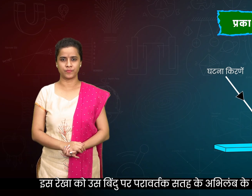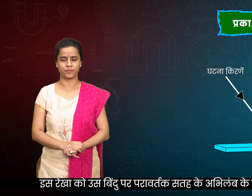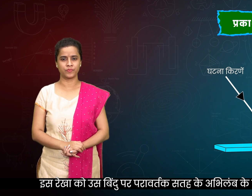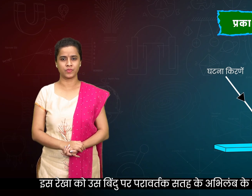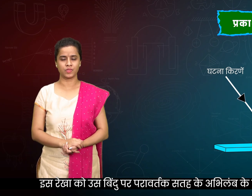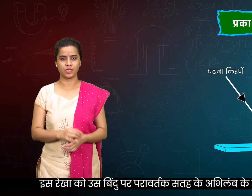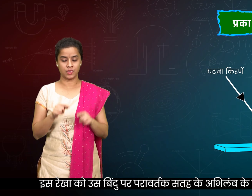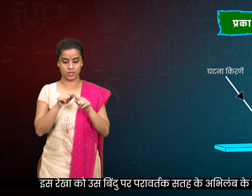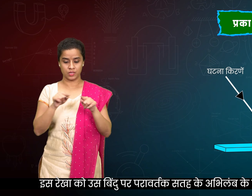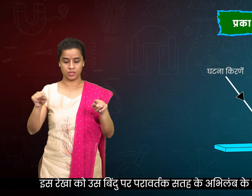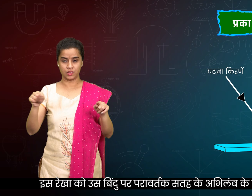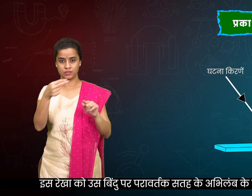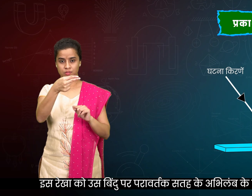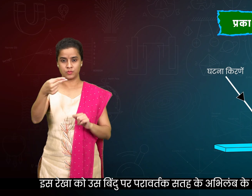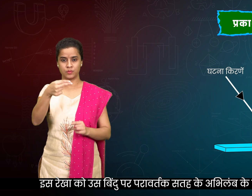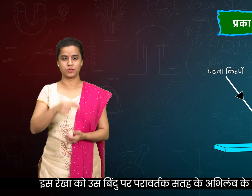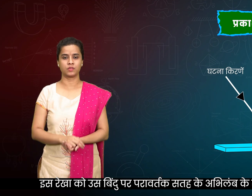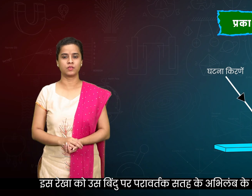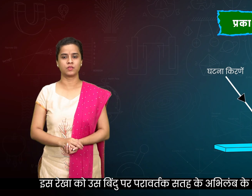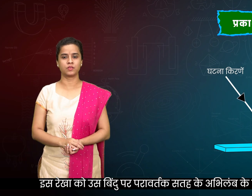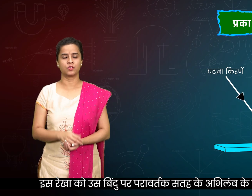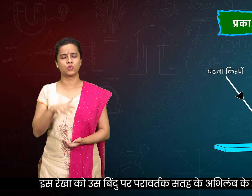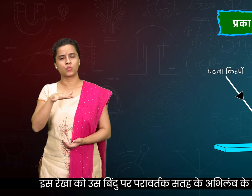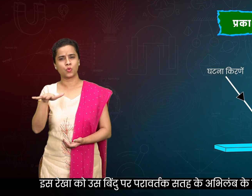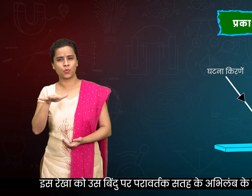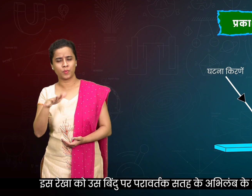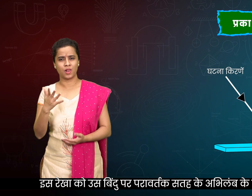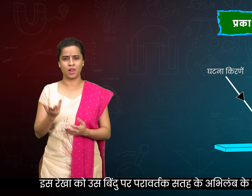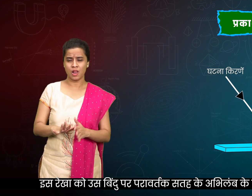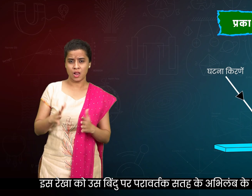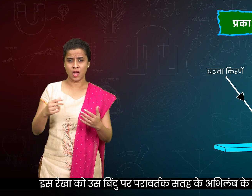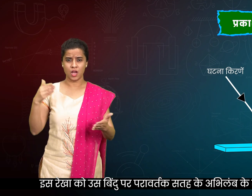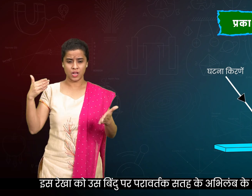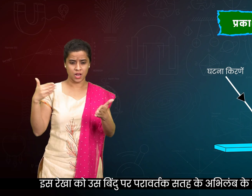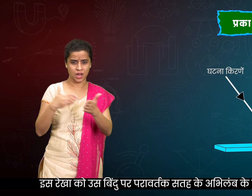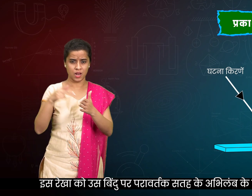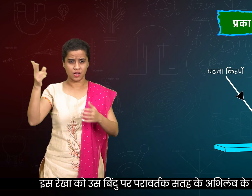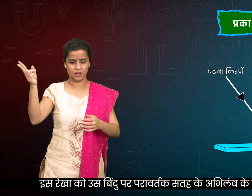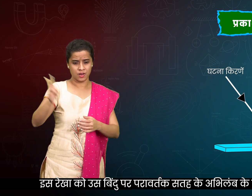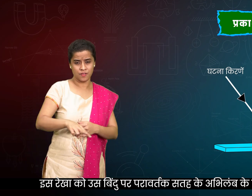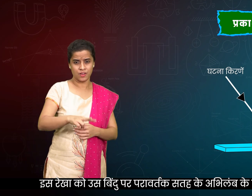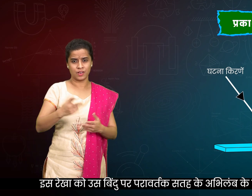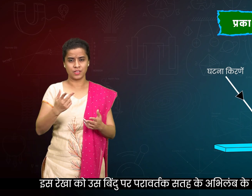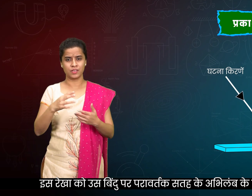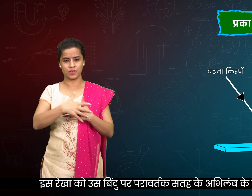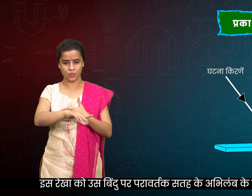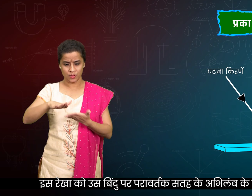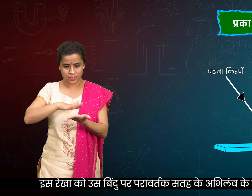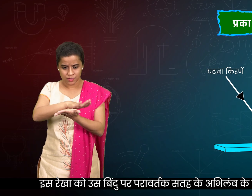इस रेखा को उस बिंदु पर परावर्तक सतह के अभिलंबन के रूप में जाना जाता है।